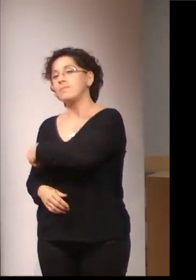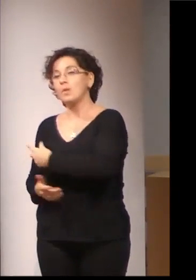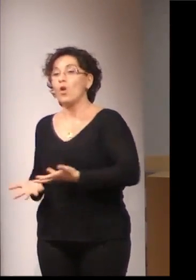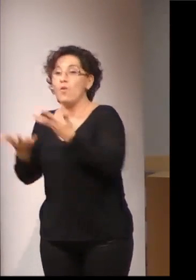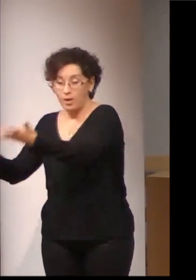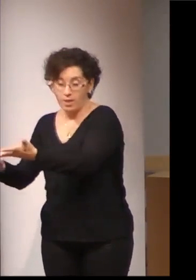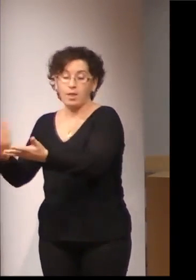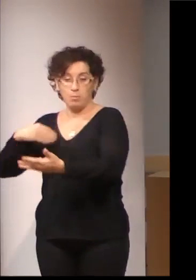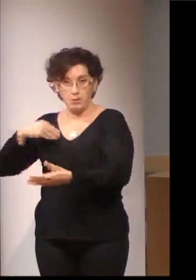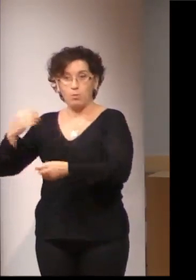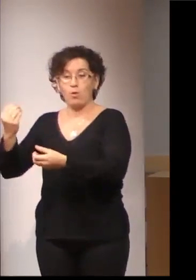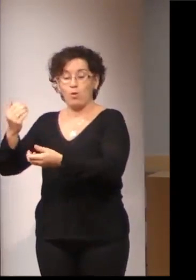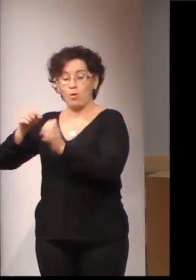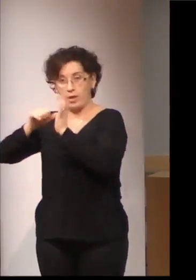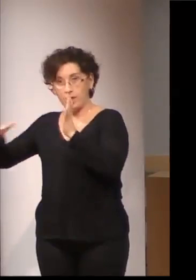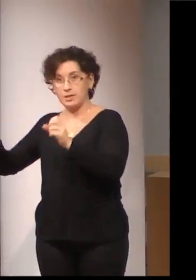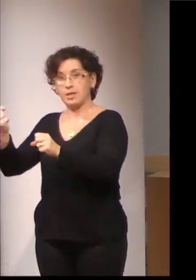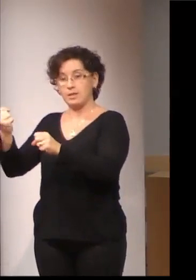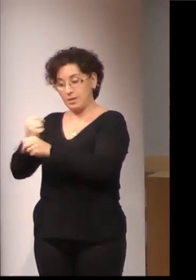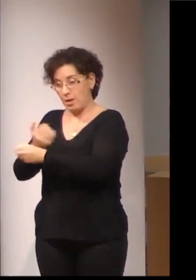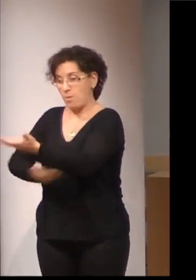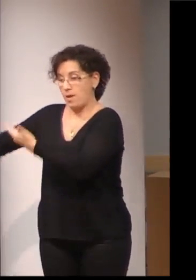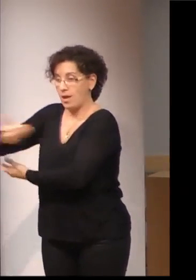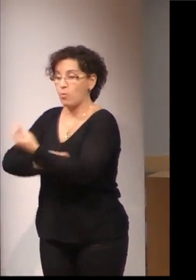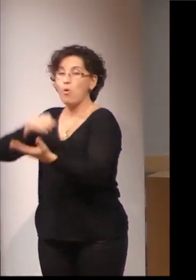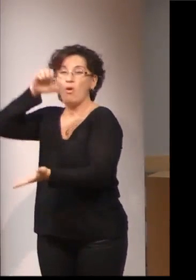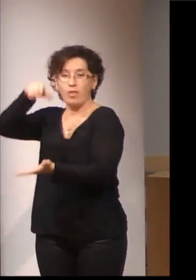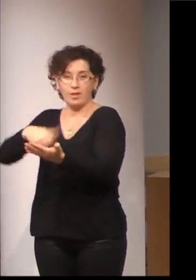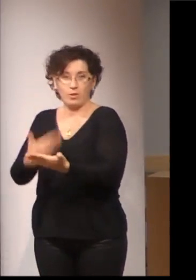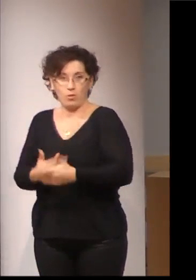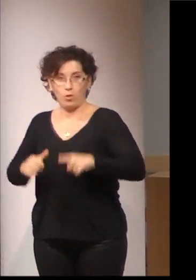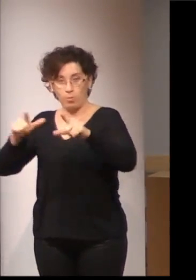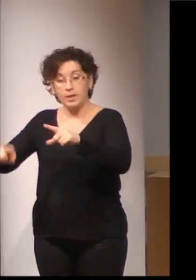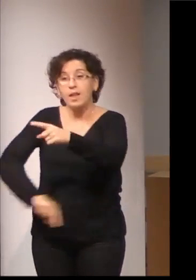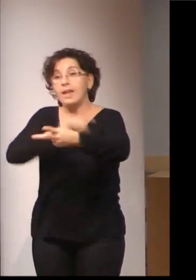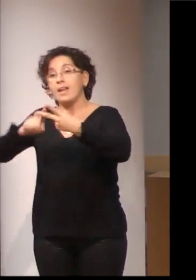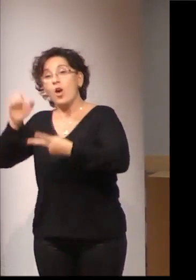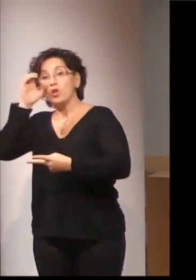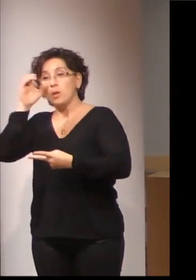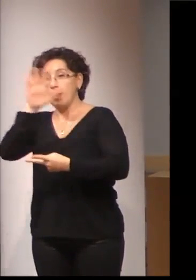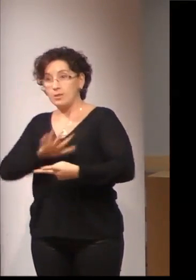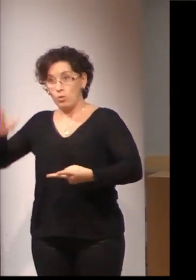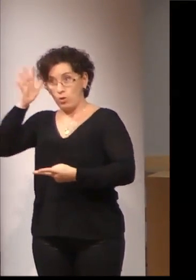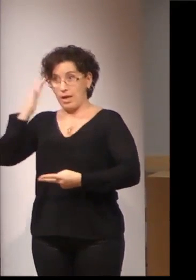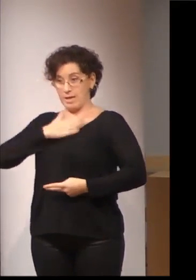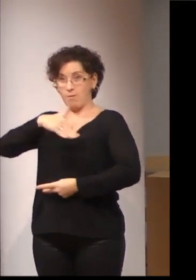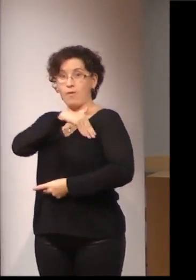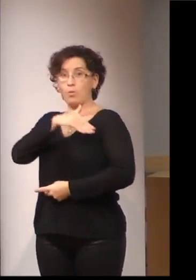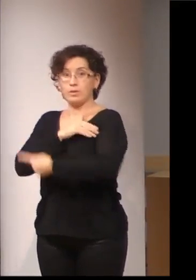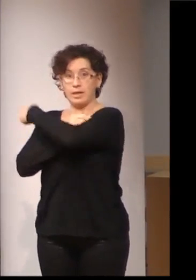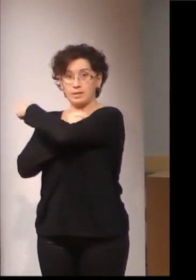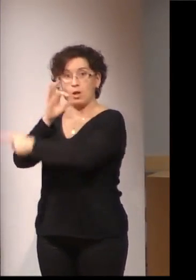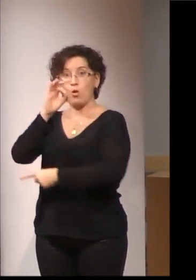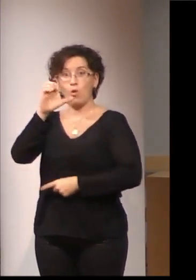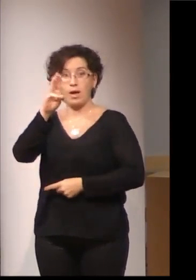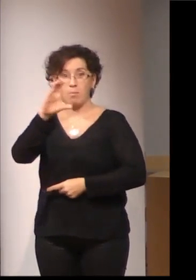CENELSE con el fin de trabajar con ellos como centro acreditador de competencias. El otro Observatorio Nacional que existe en mi facultad es este, el OEP. Es